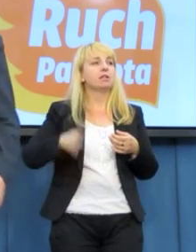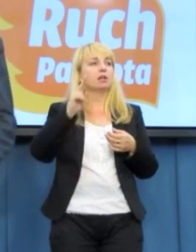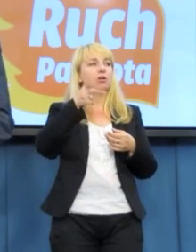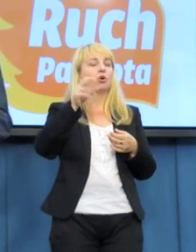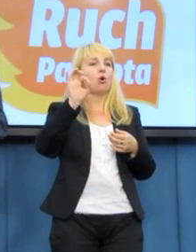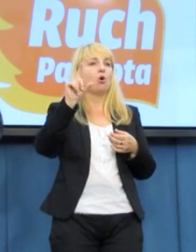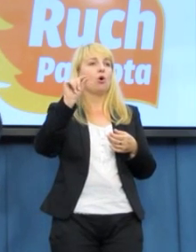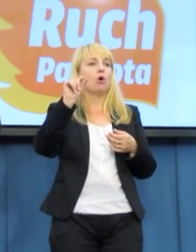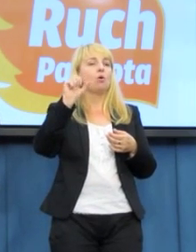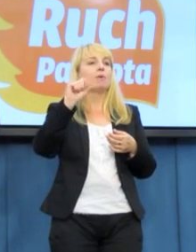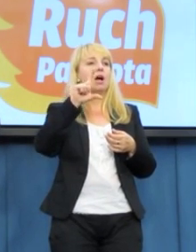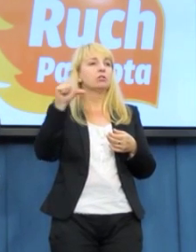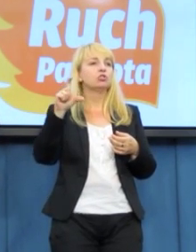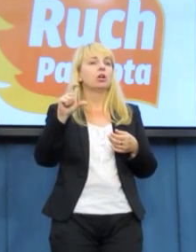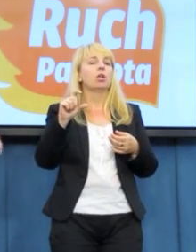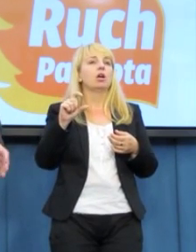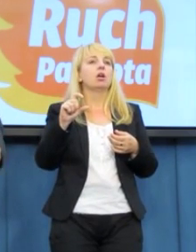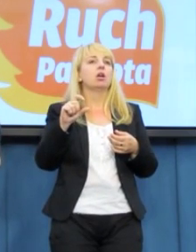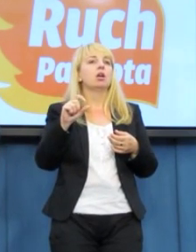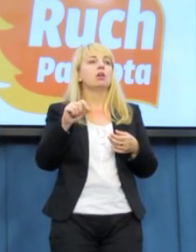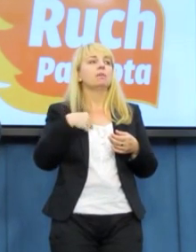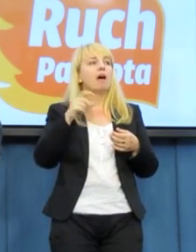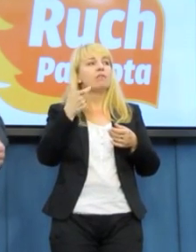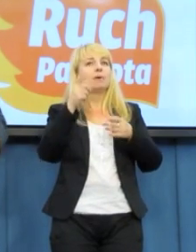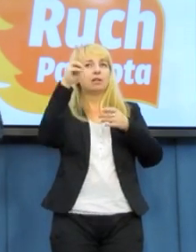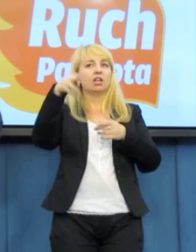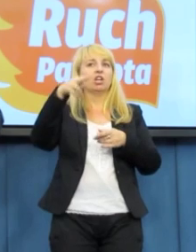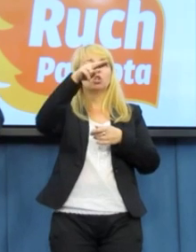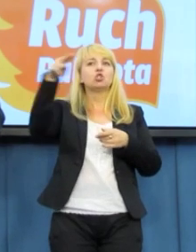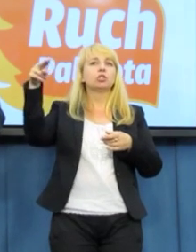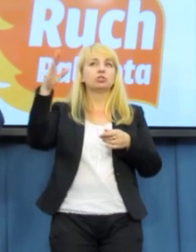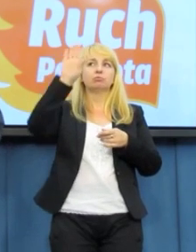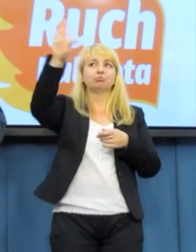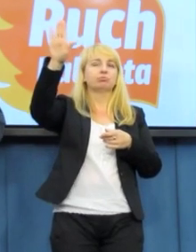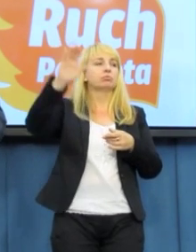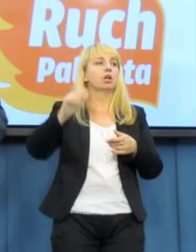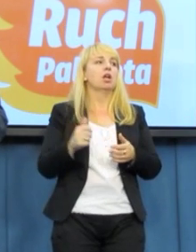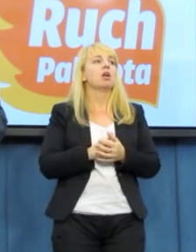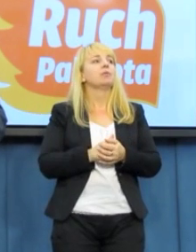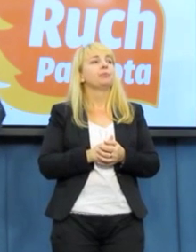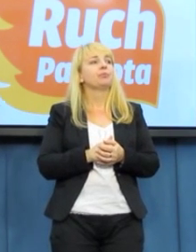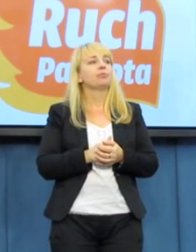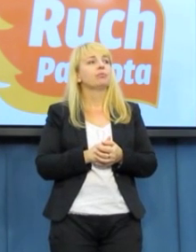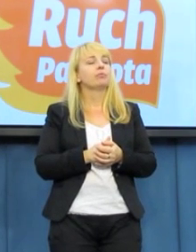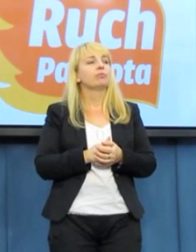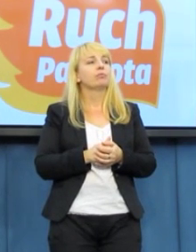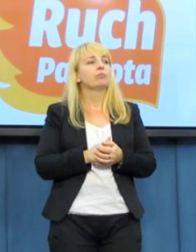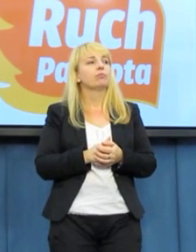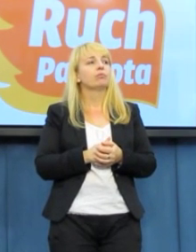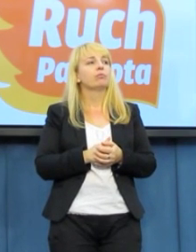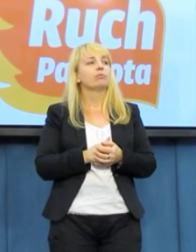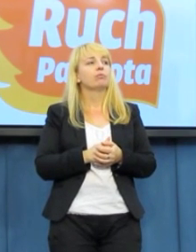pozew w związku z krzyżem. Powiedziała, że wy politota nie powinien traktować sprawy krzyża w sali posiedzeń plenarnych jako